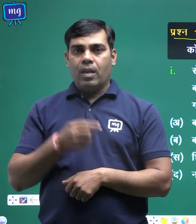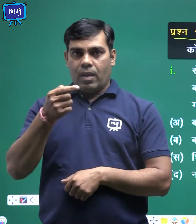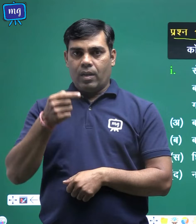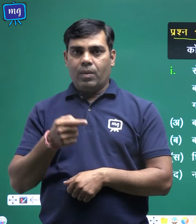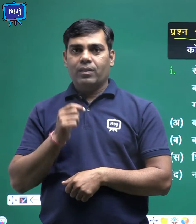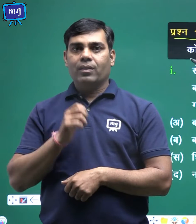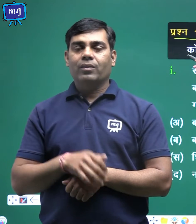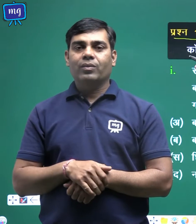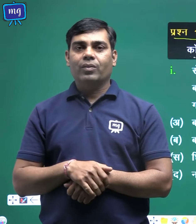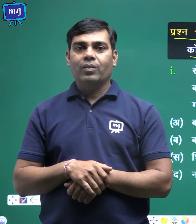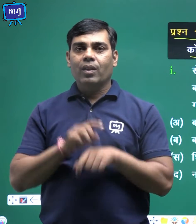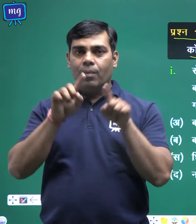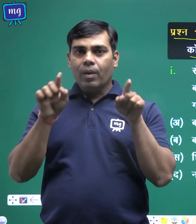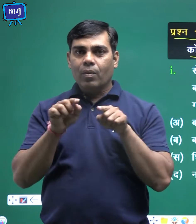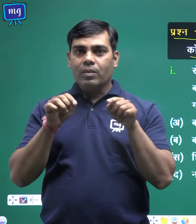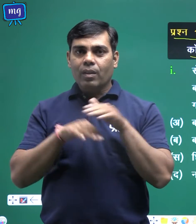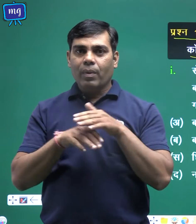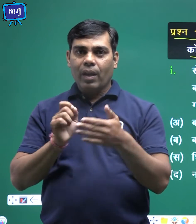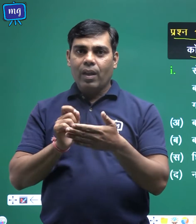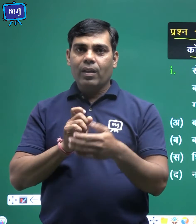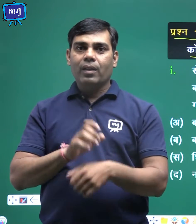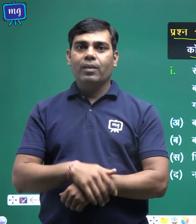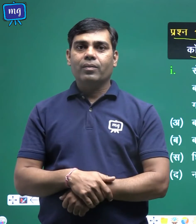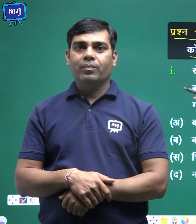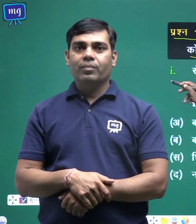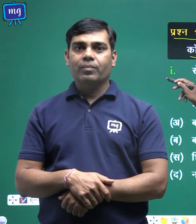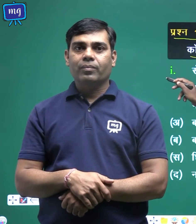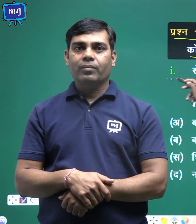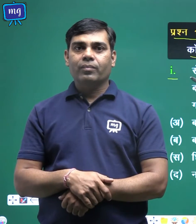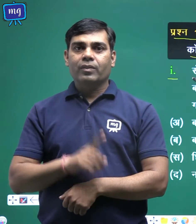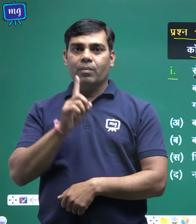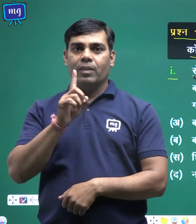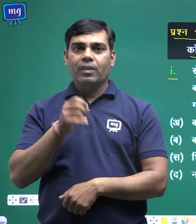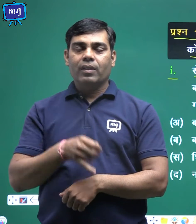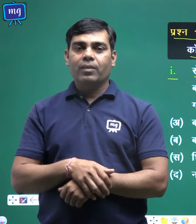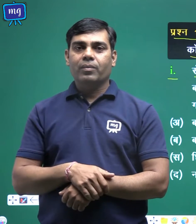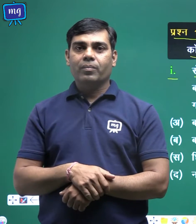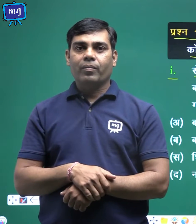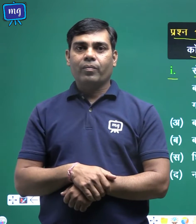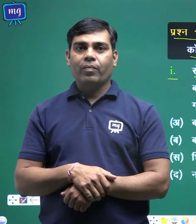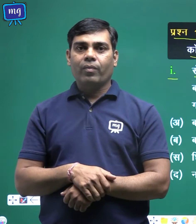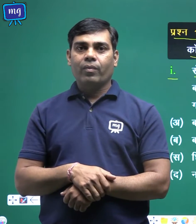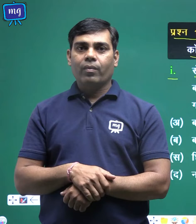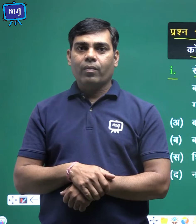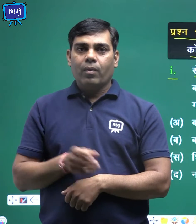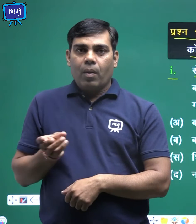क्रमशः कोष्ठक में लिखें। पहला है, सेठ ने